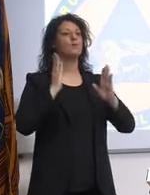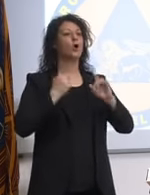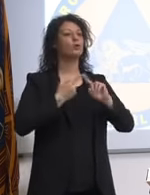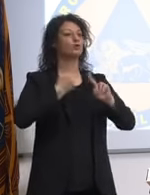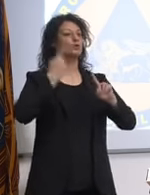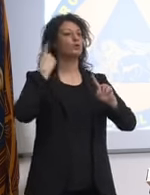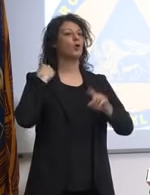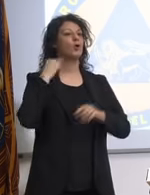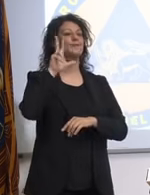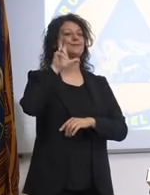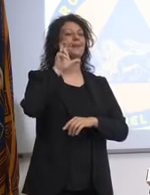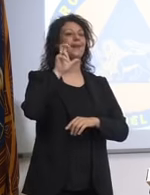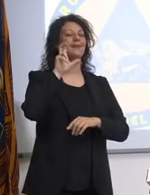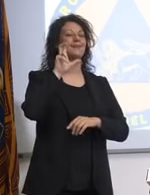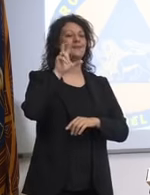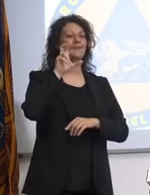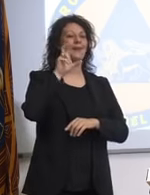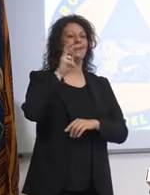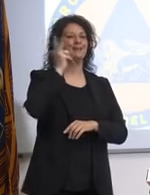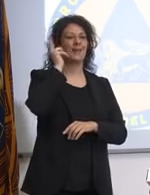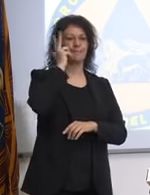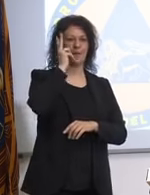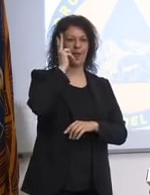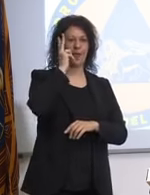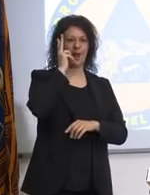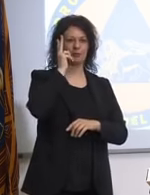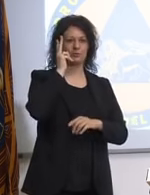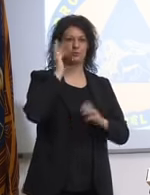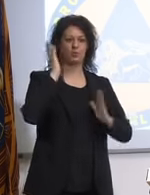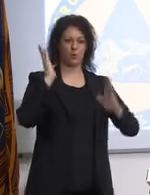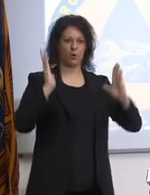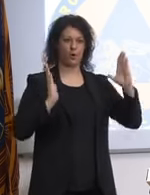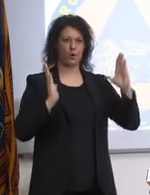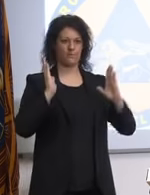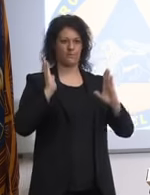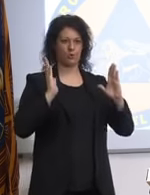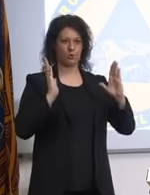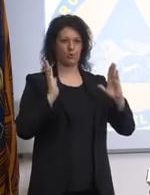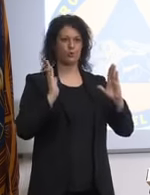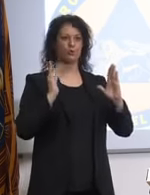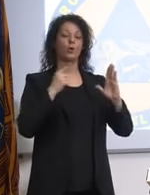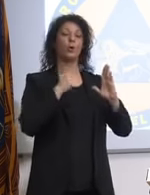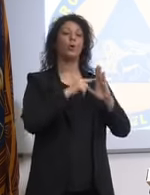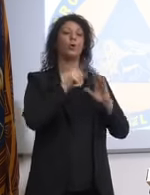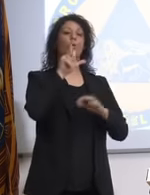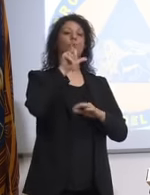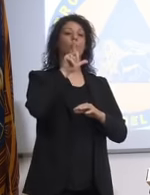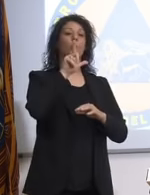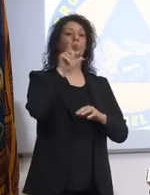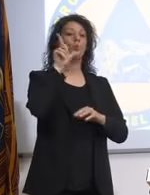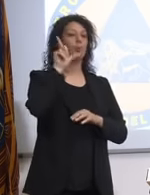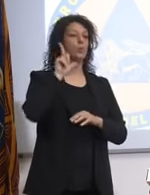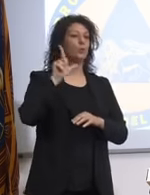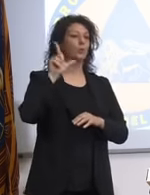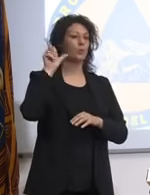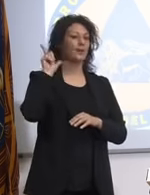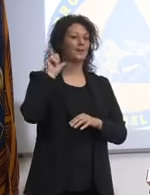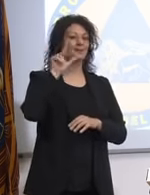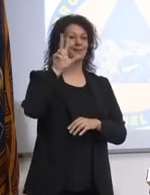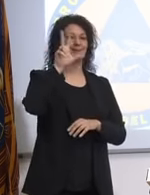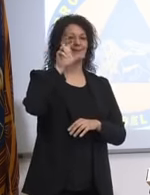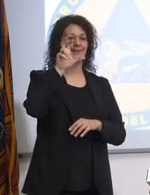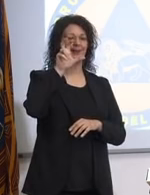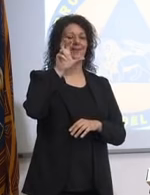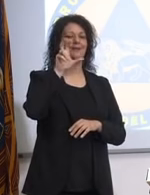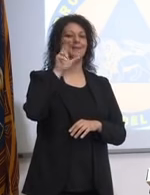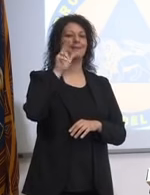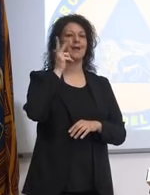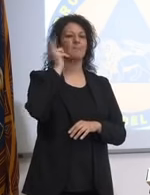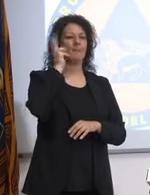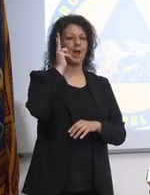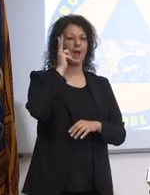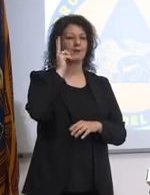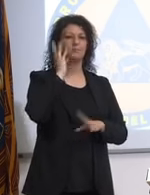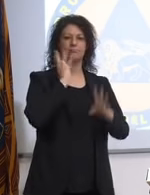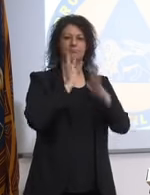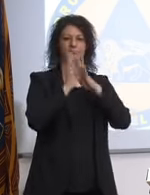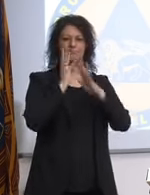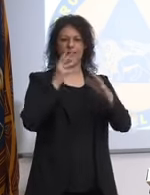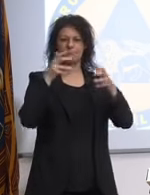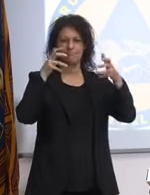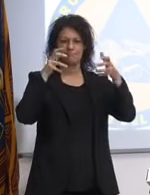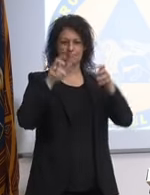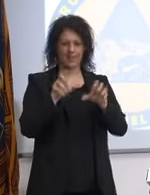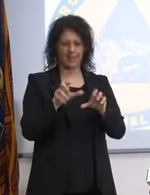marzo, rispetto a quel lunedì, che è lunedì proprio che ha fatto meno transiti, noi abbiamo fatto